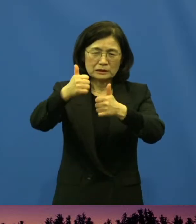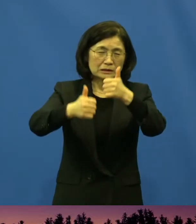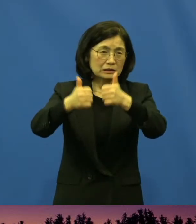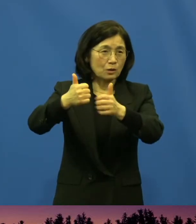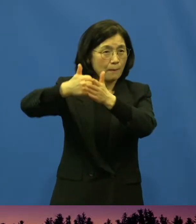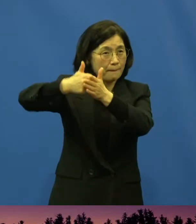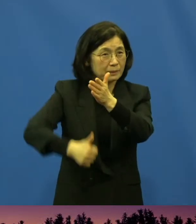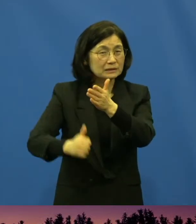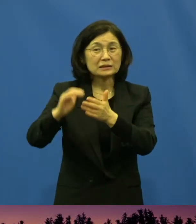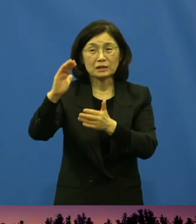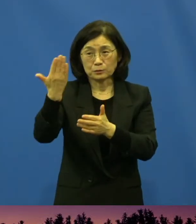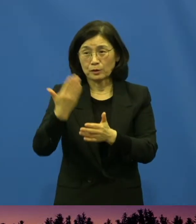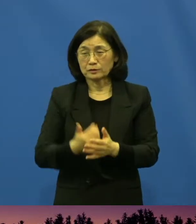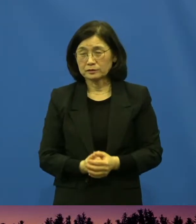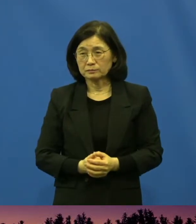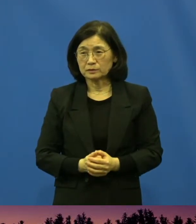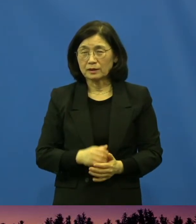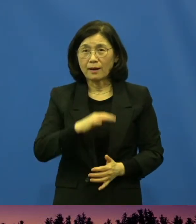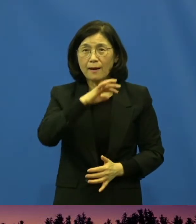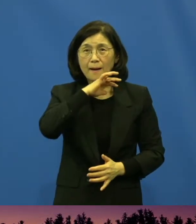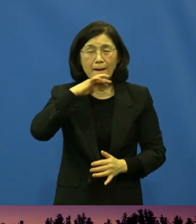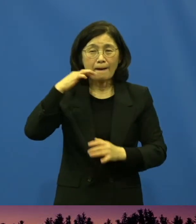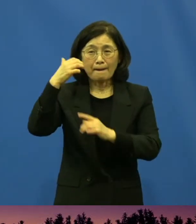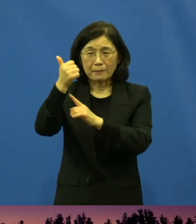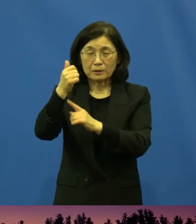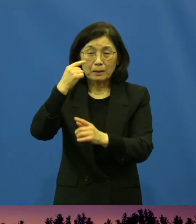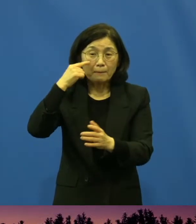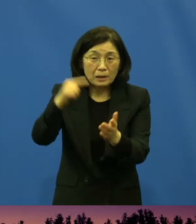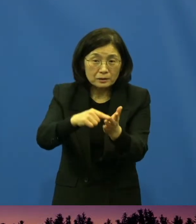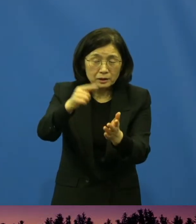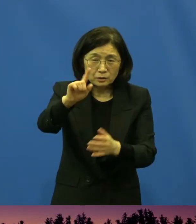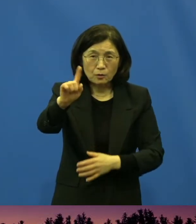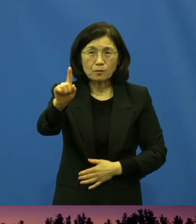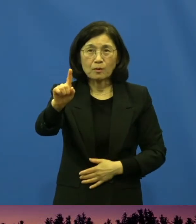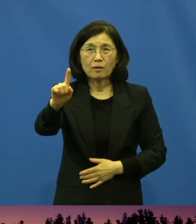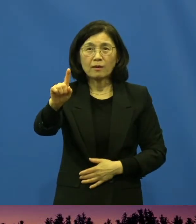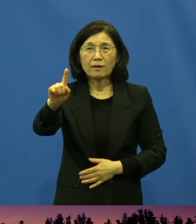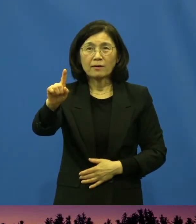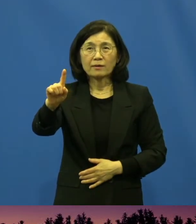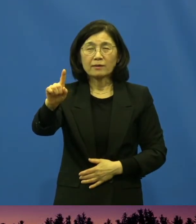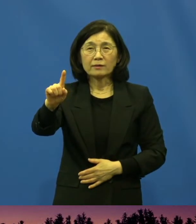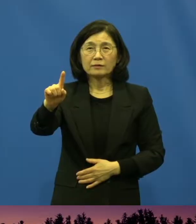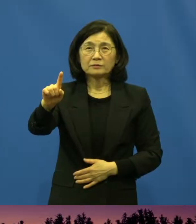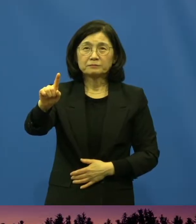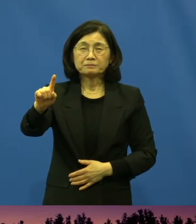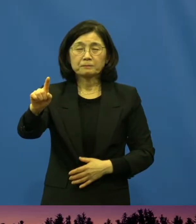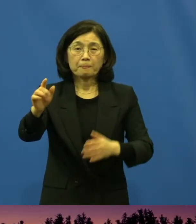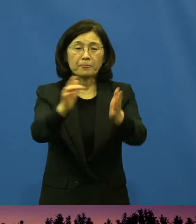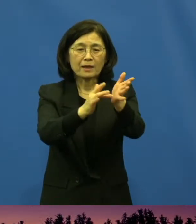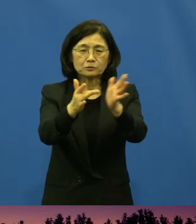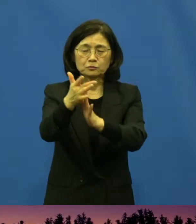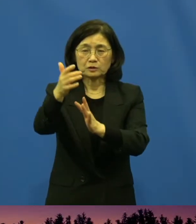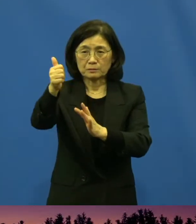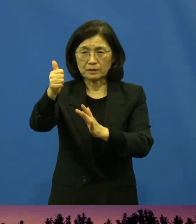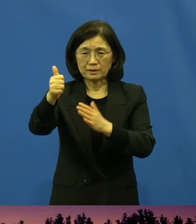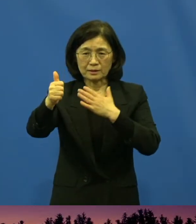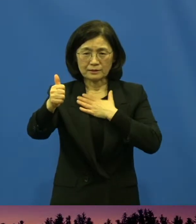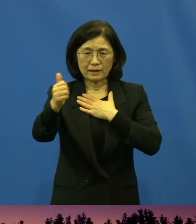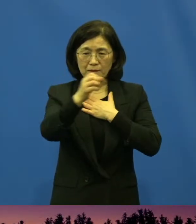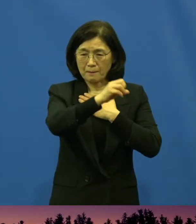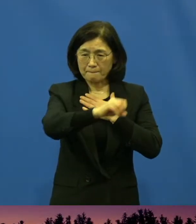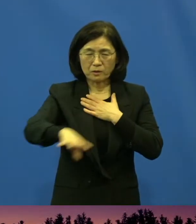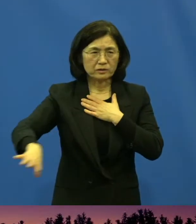여러분, 베드로에게 자주 발견되는 모습입니다. 바로 앞부분에서도 뭐죠? 예수님이 너희가 나를 버릴 것이다.